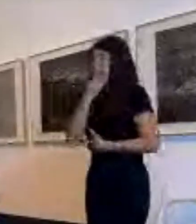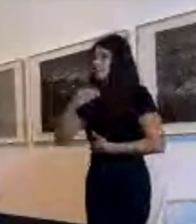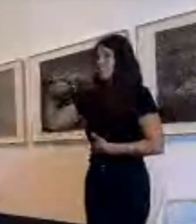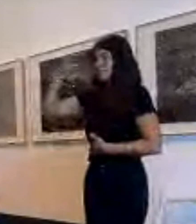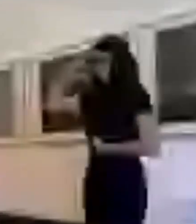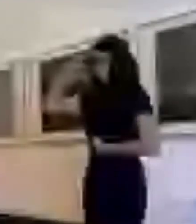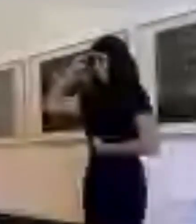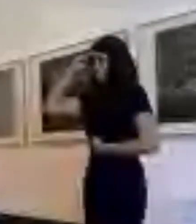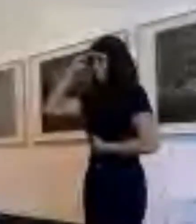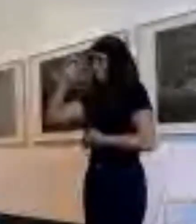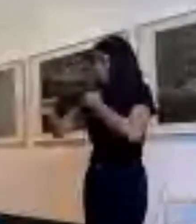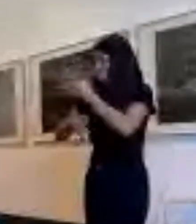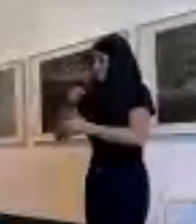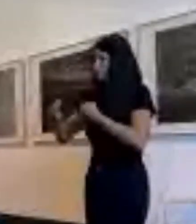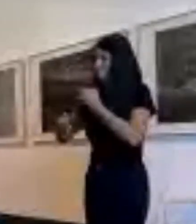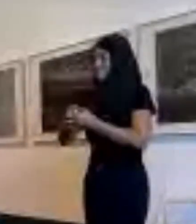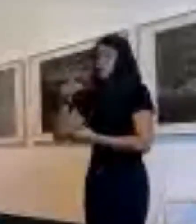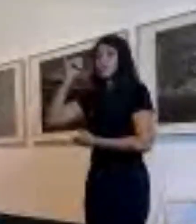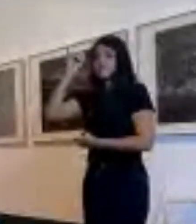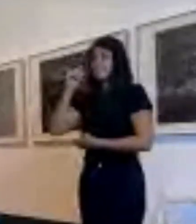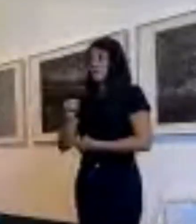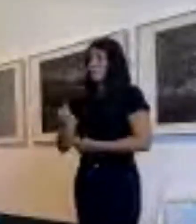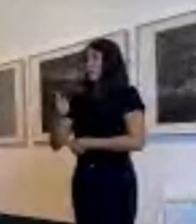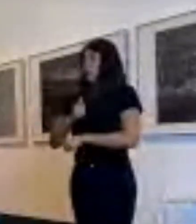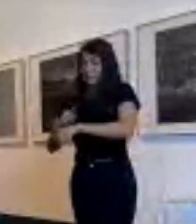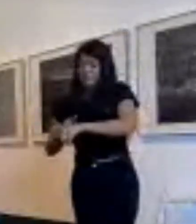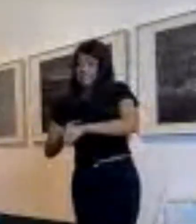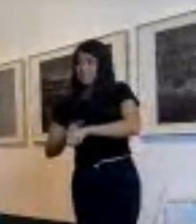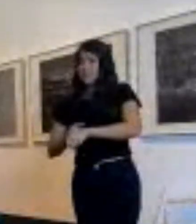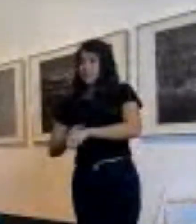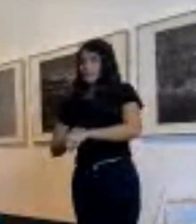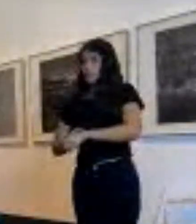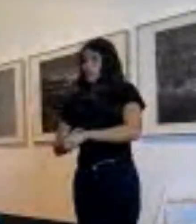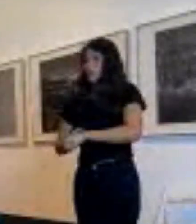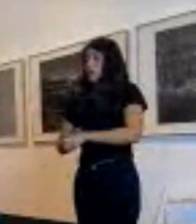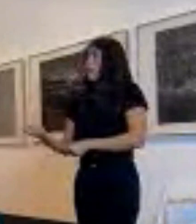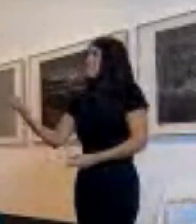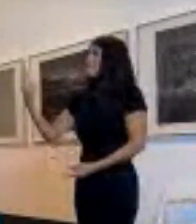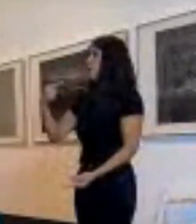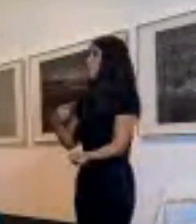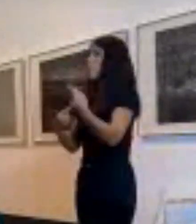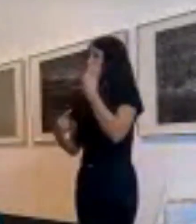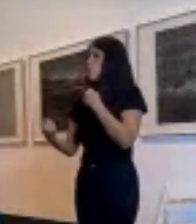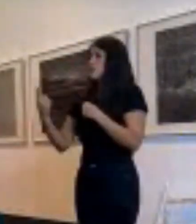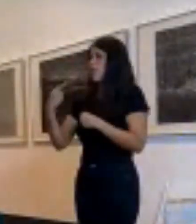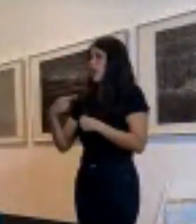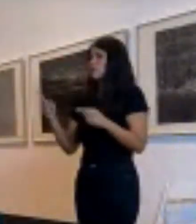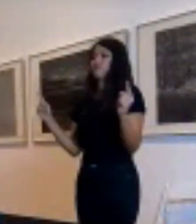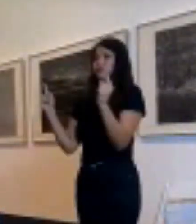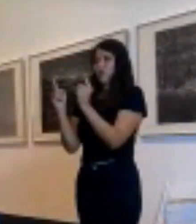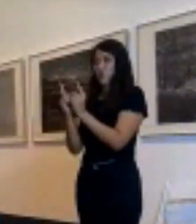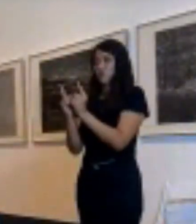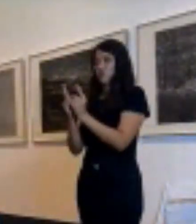Y nada, estamos, como siempre, se tratan de cumplir los tiempos, pero les paso para las preguntas, va a ser un poquito más corto de lo que está